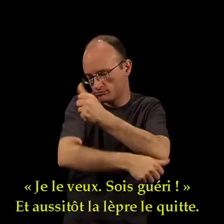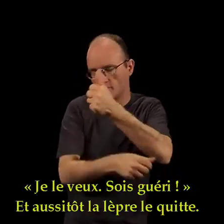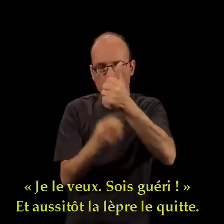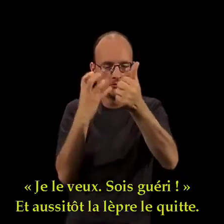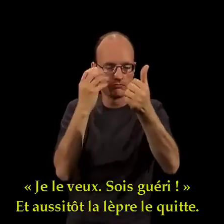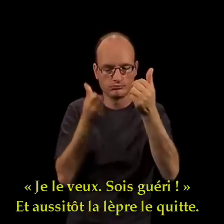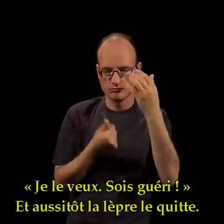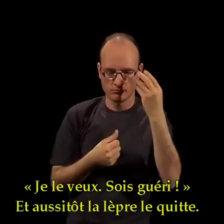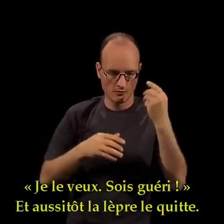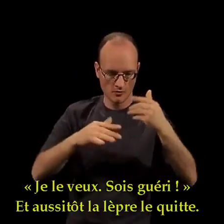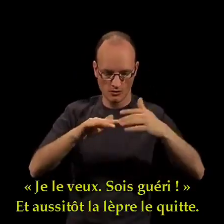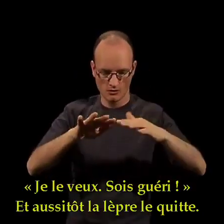le quitte.